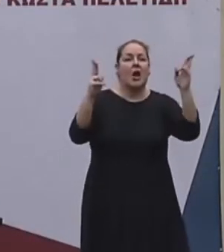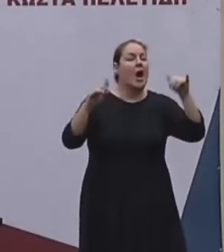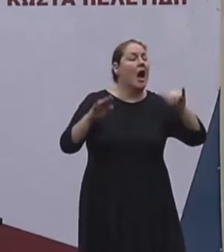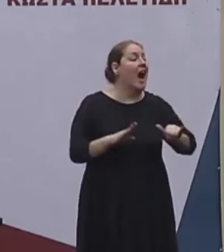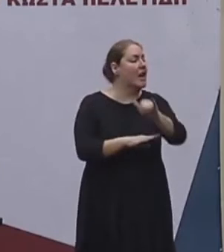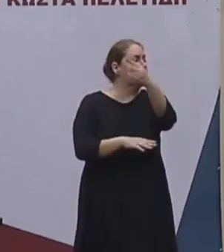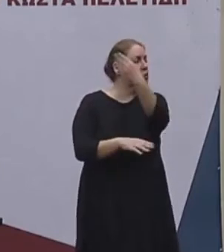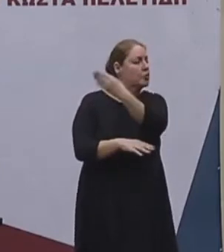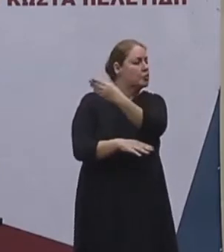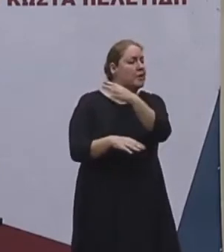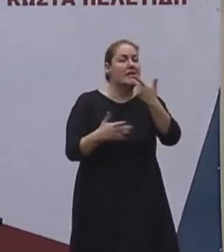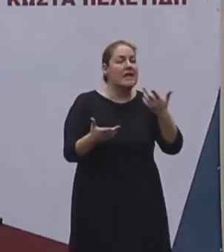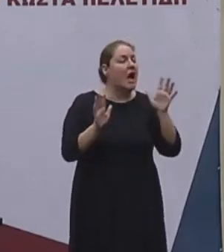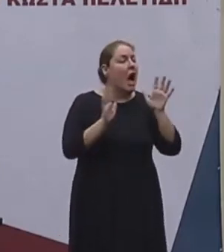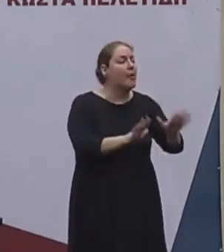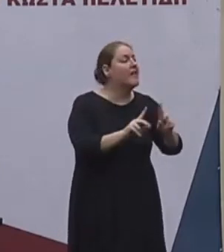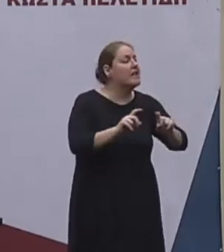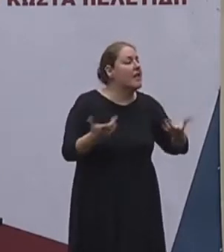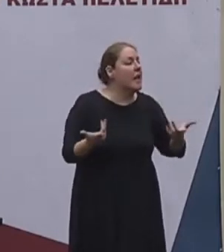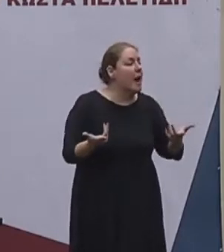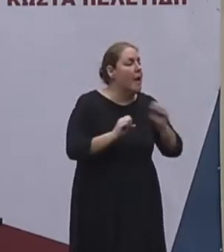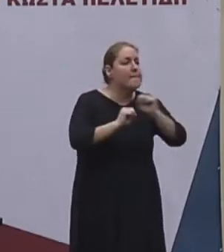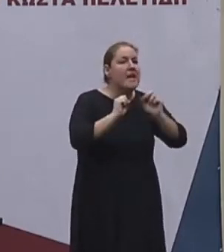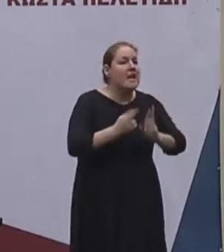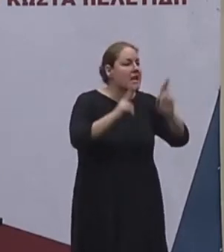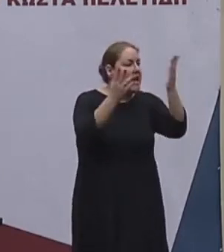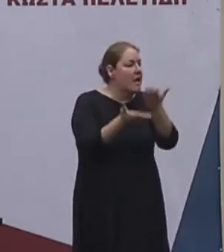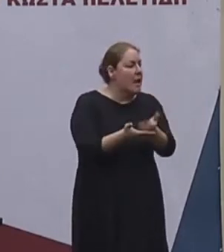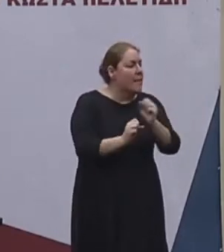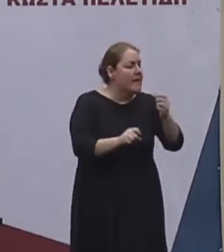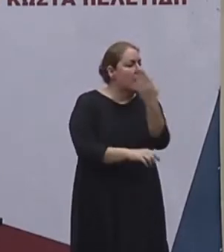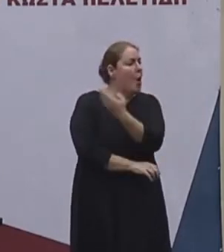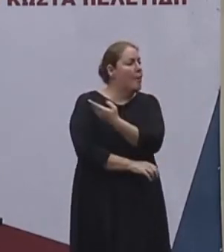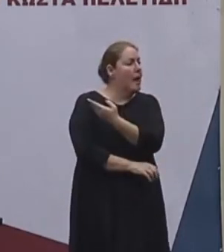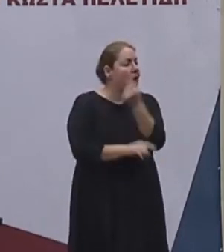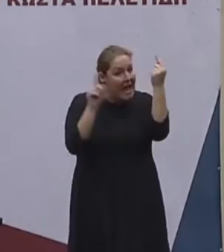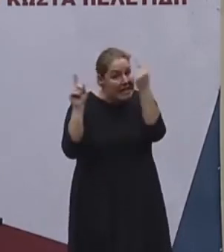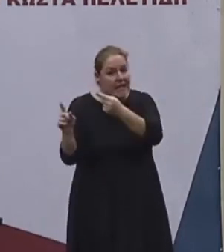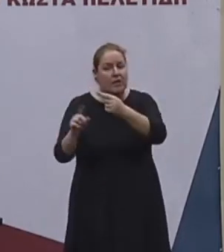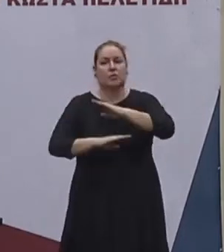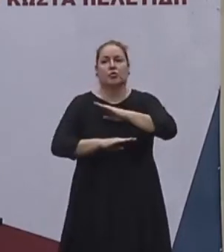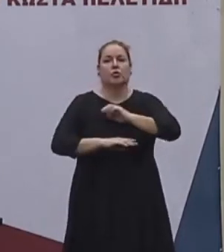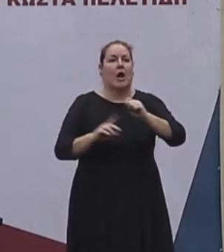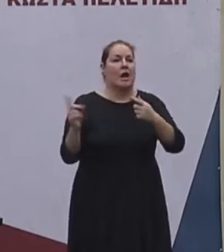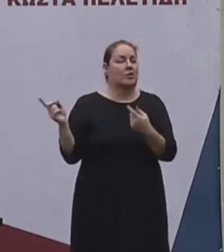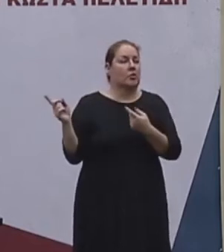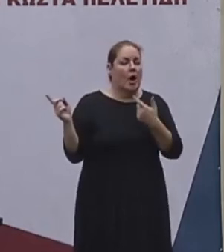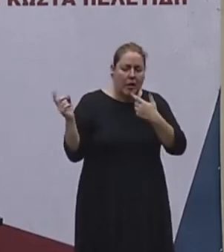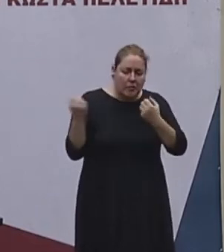του Αράξου ως κέντρο αποθήκευσης, μεταφοράς, αλλά και πολεμικών επιχειρήσεων με πυρηνικά